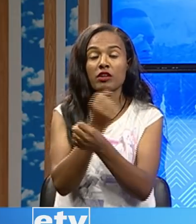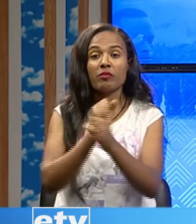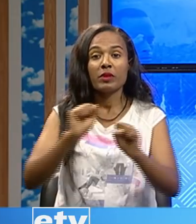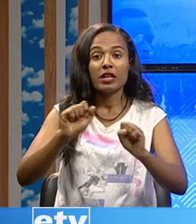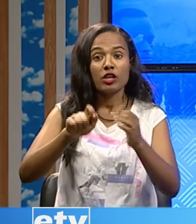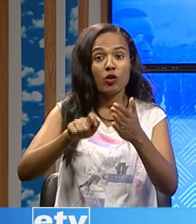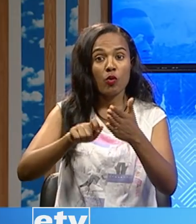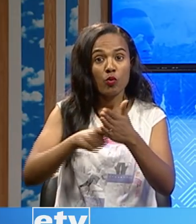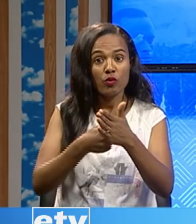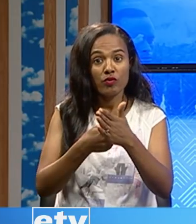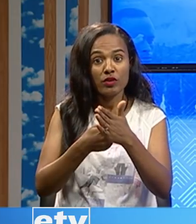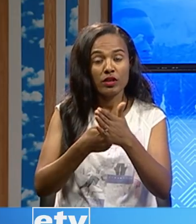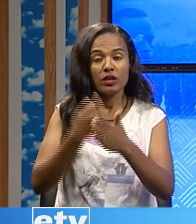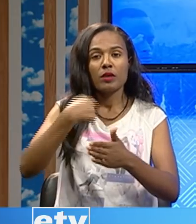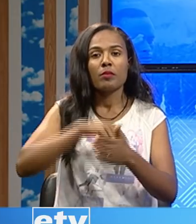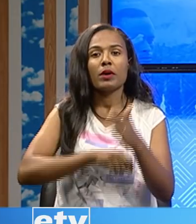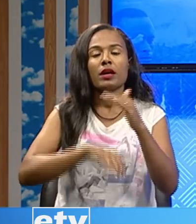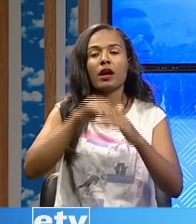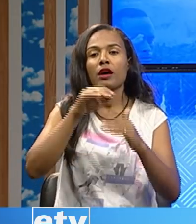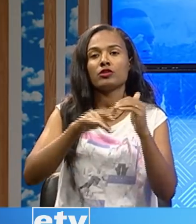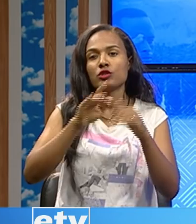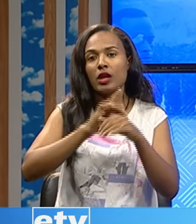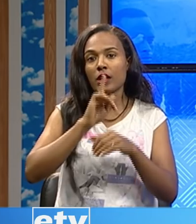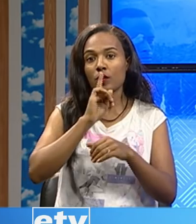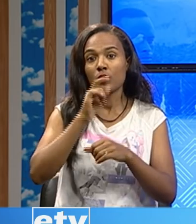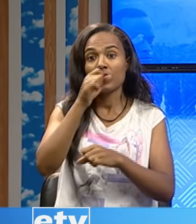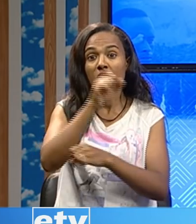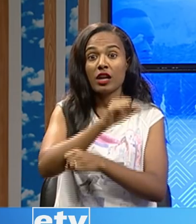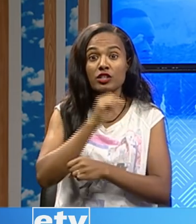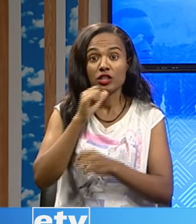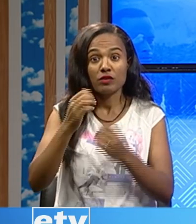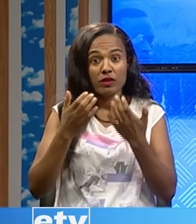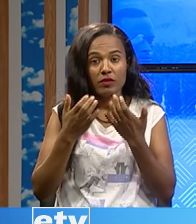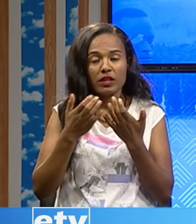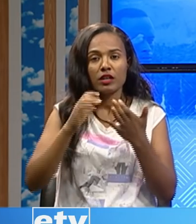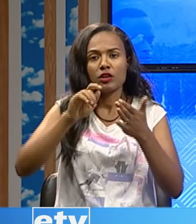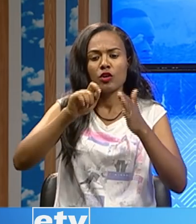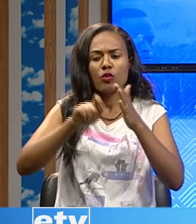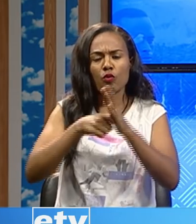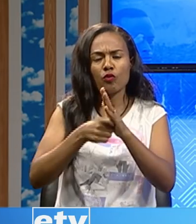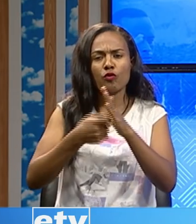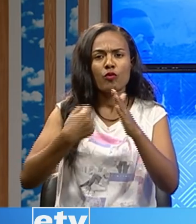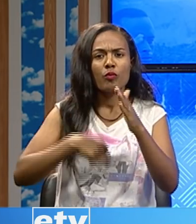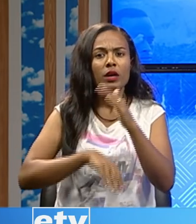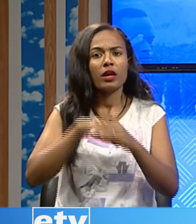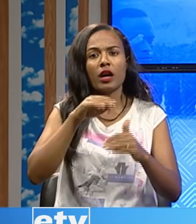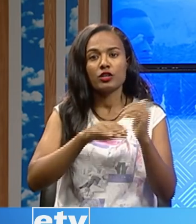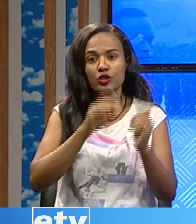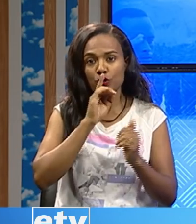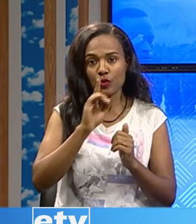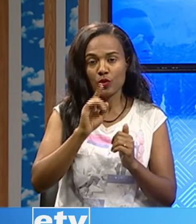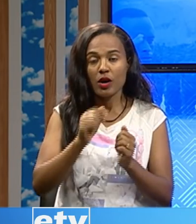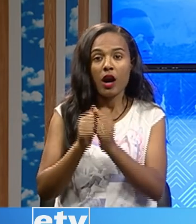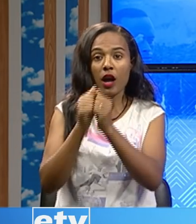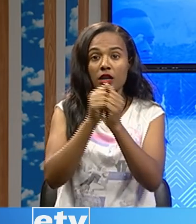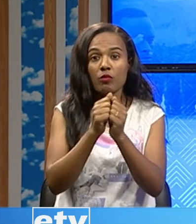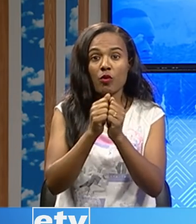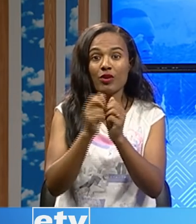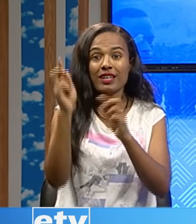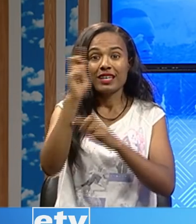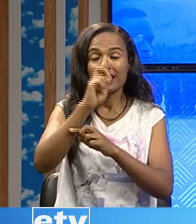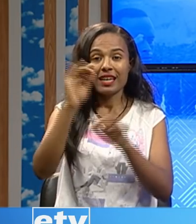ቁልፍ በእኛ እጅ ነው ያለው እንዳንሸነፍ ከፈለግን ቁልፉ እኛ እጅ ነው ያለው አንድ መሆን ቀንከሌት